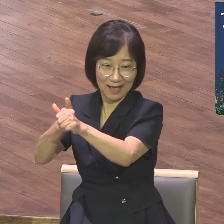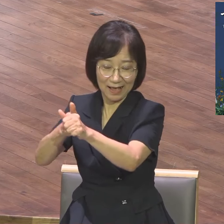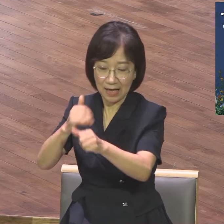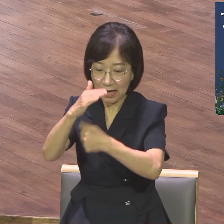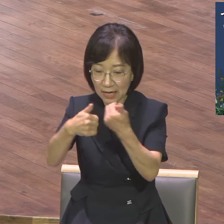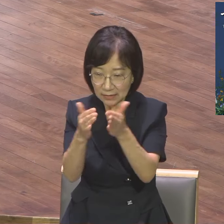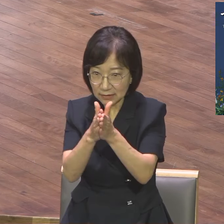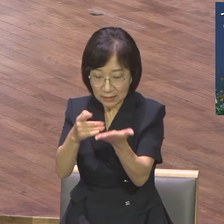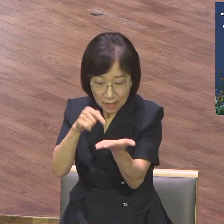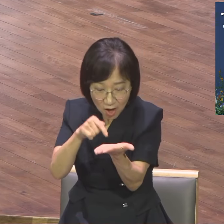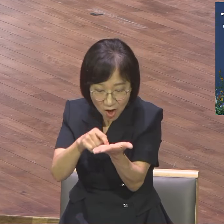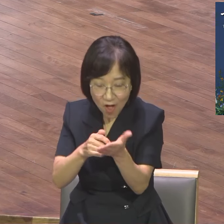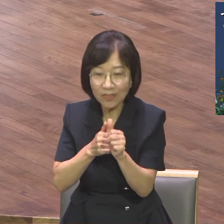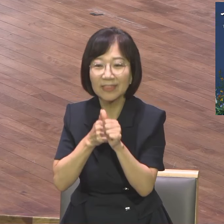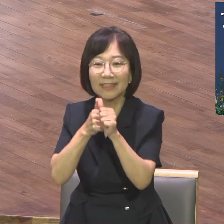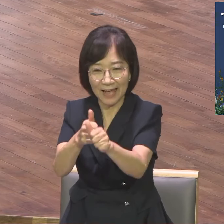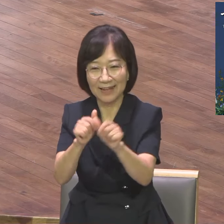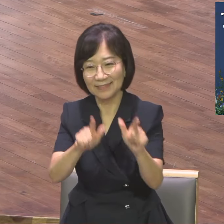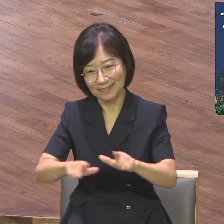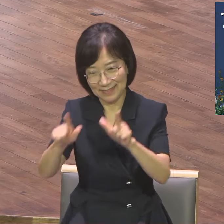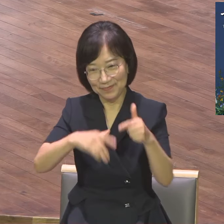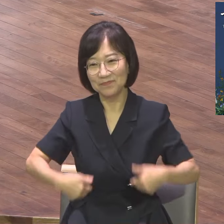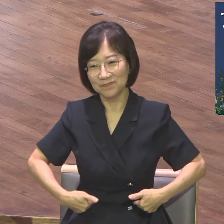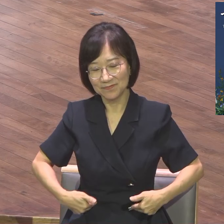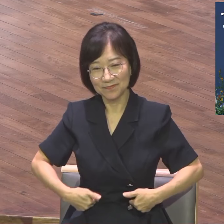하는 것을 신앙생활이라고 합니다.